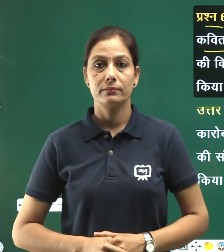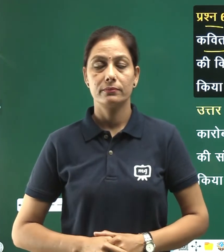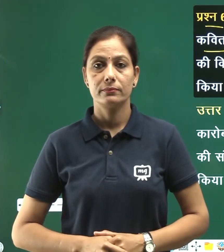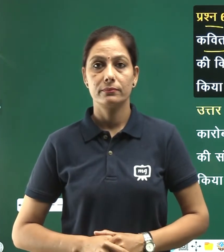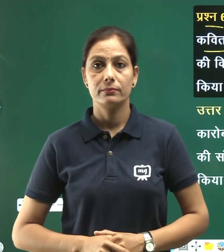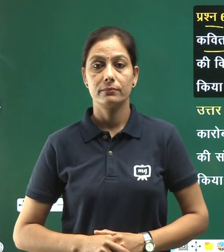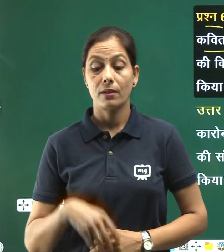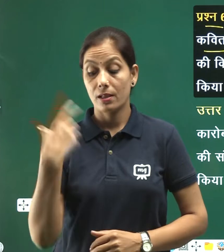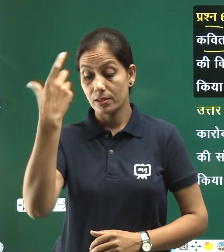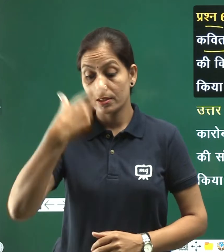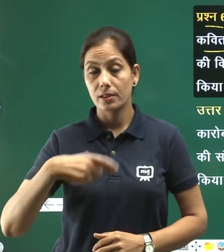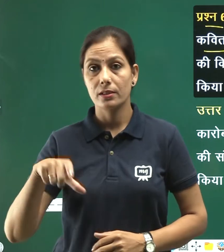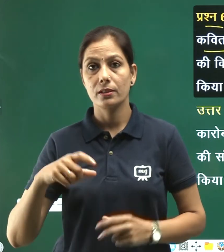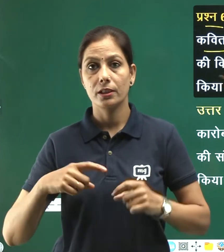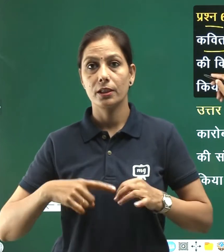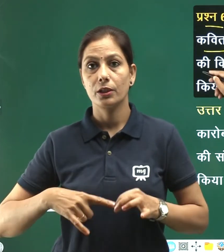चरित्र की